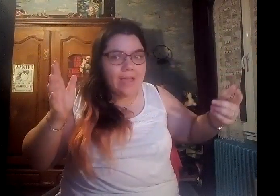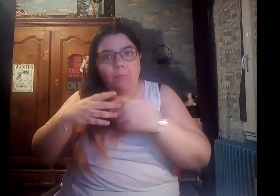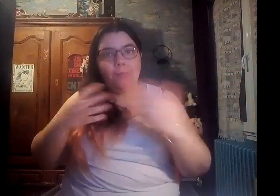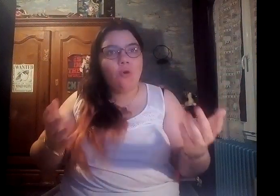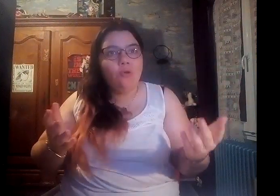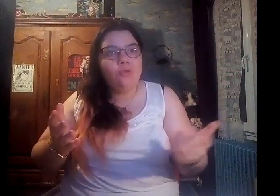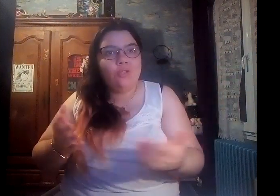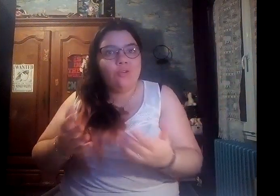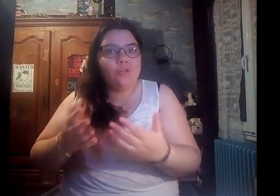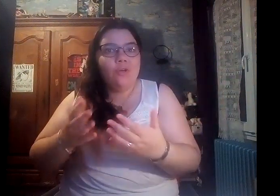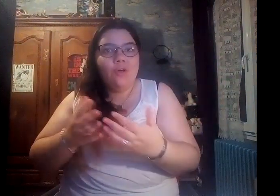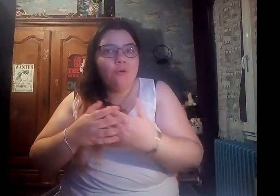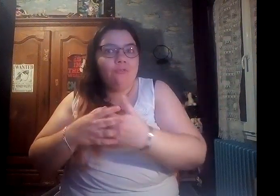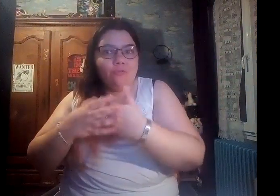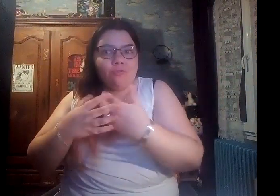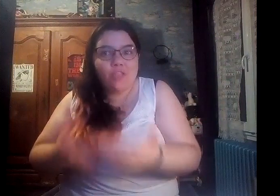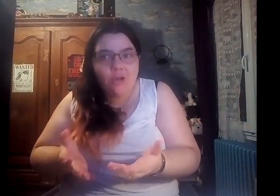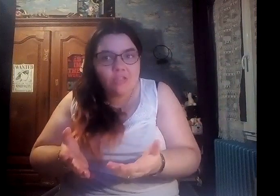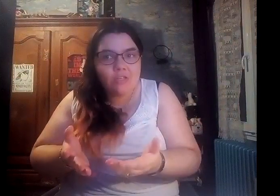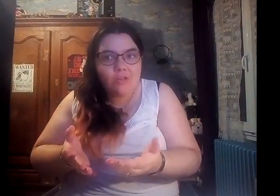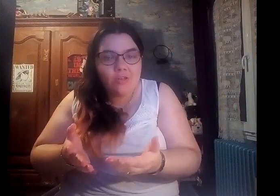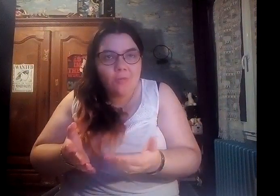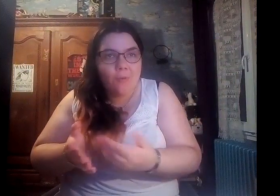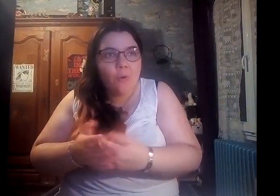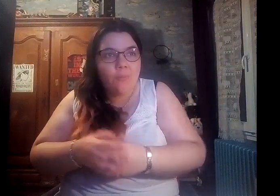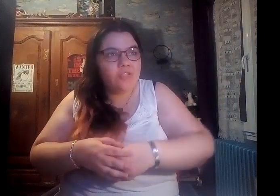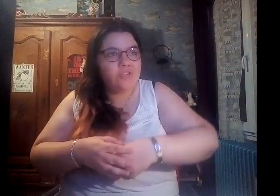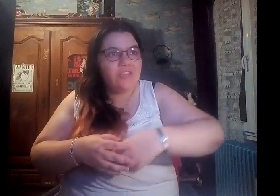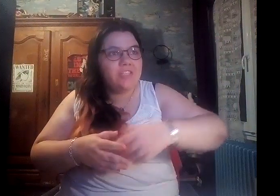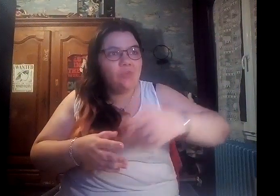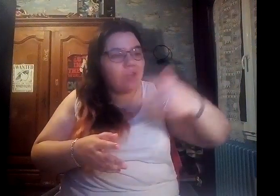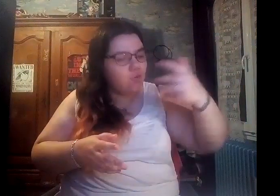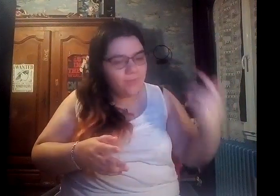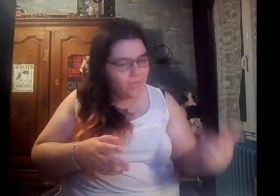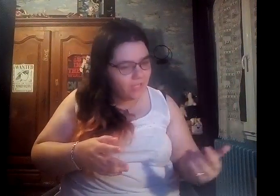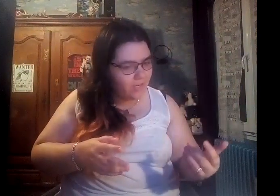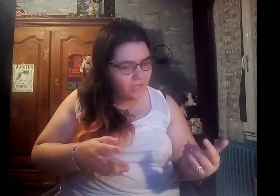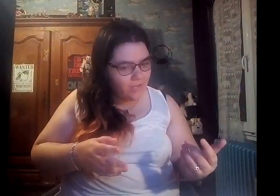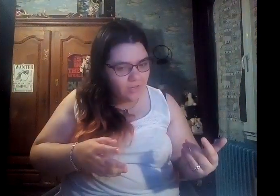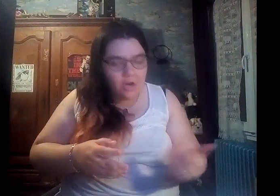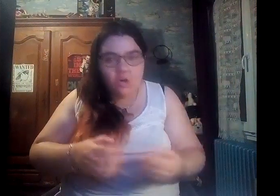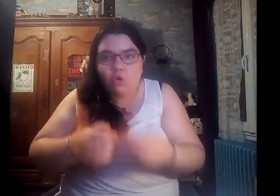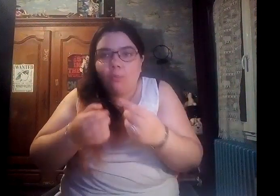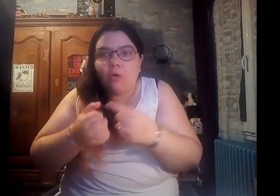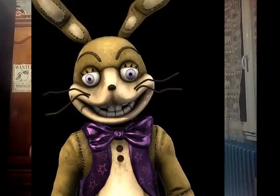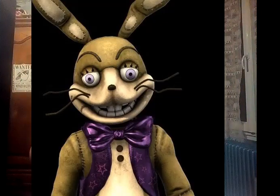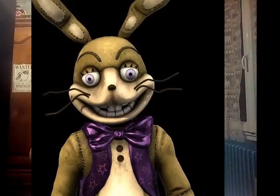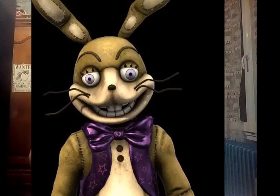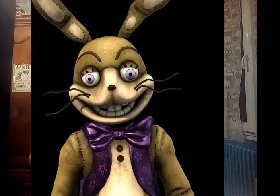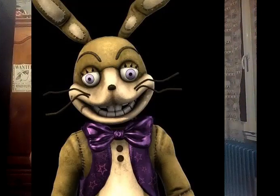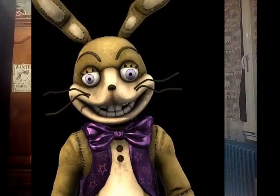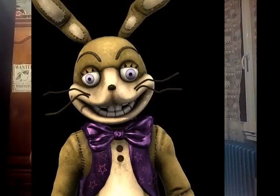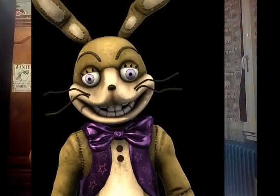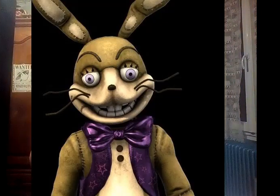beaucoup de choses font sens beaucoup plus que cette histoire de mimique le comportement et l'apparence